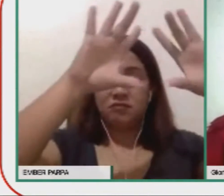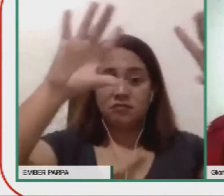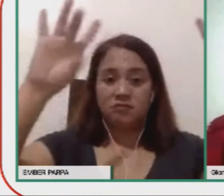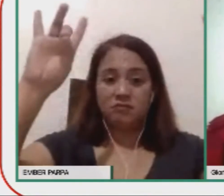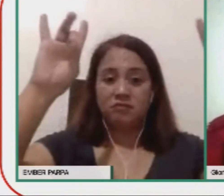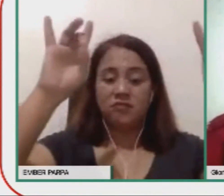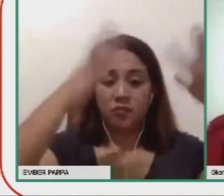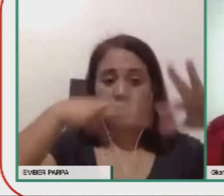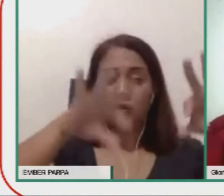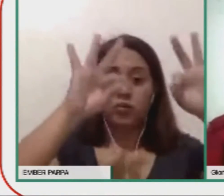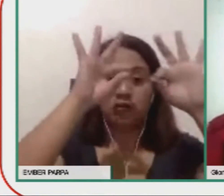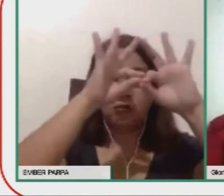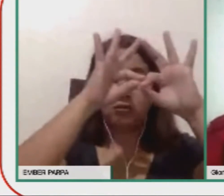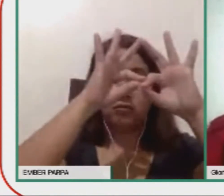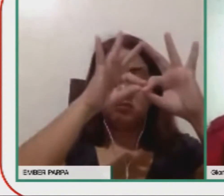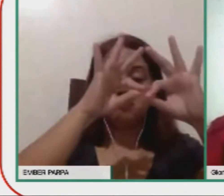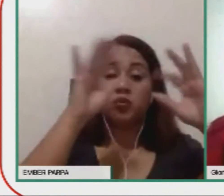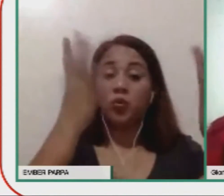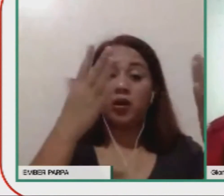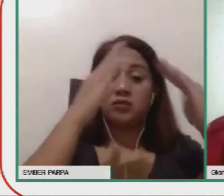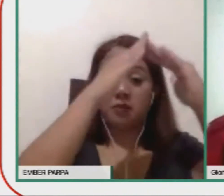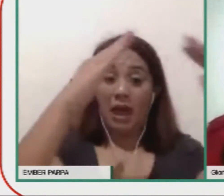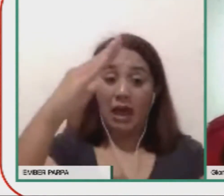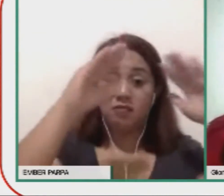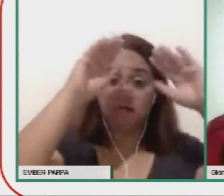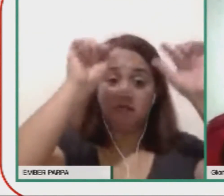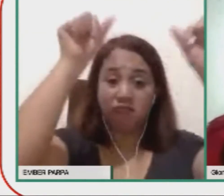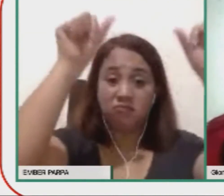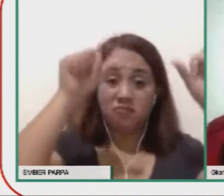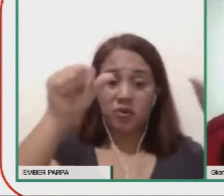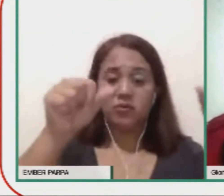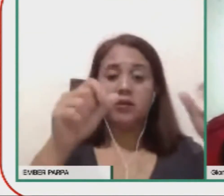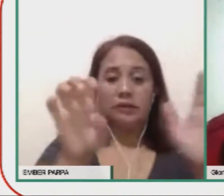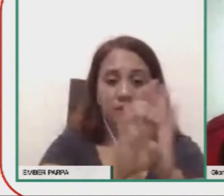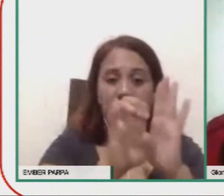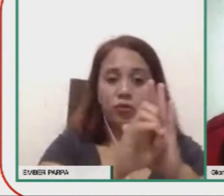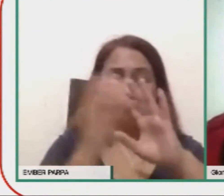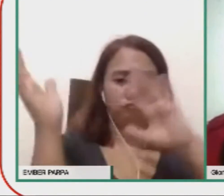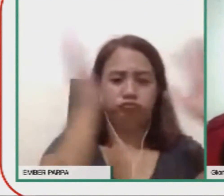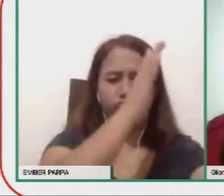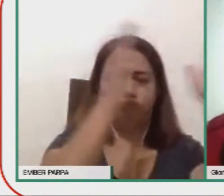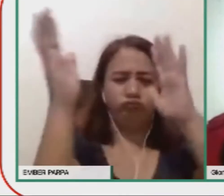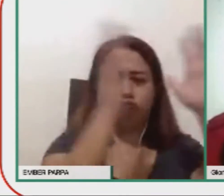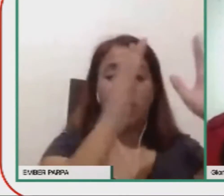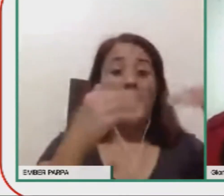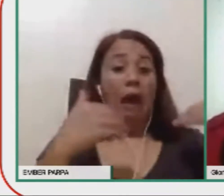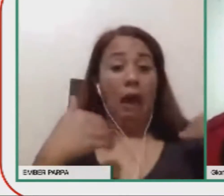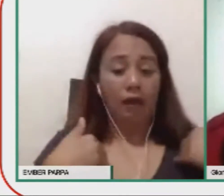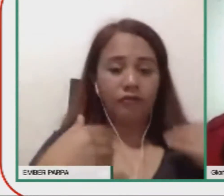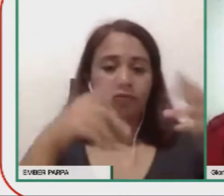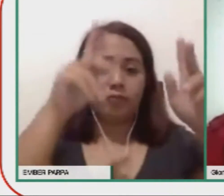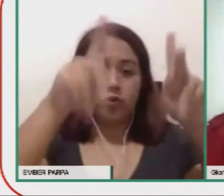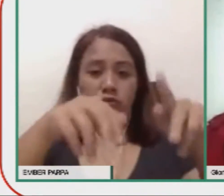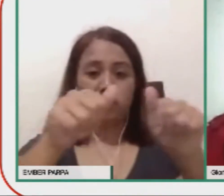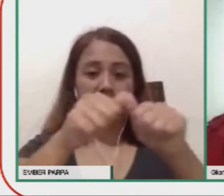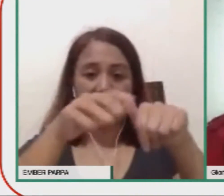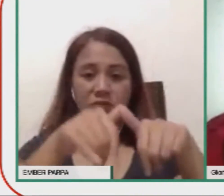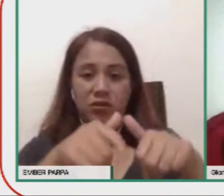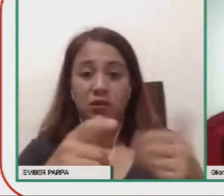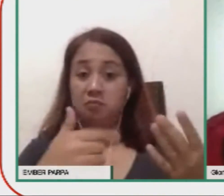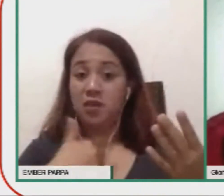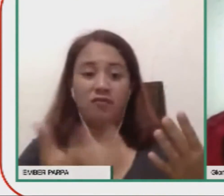Pag may disaster, ang mga persons with disability na nandito sa tahanan na yun at walang signages. Meron akong